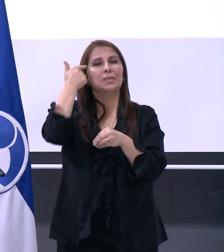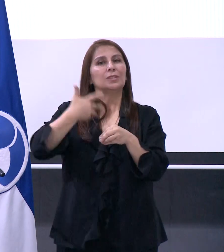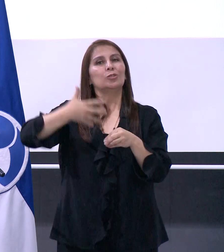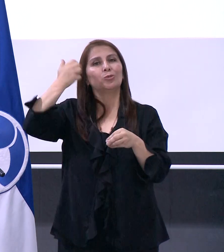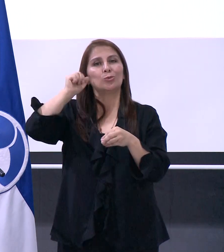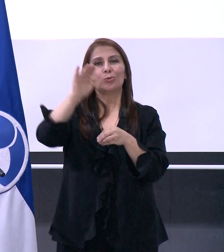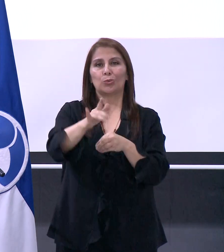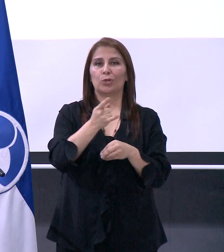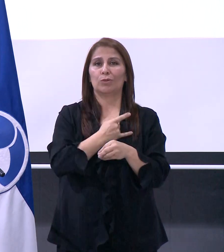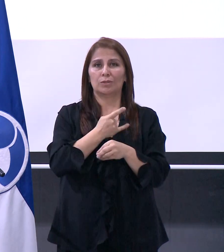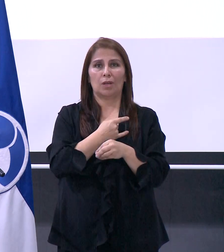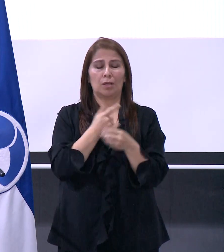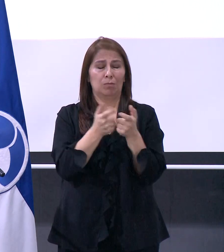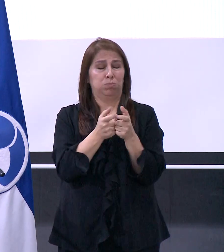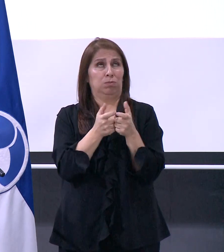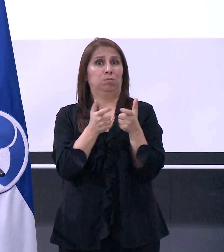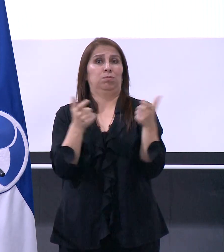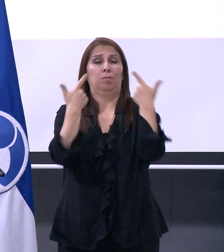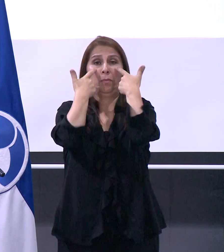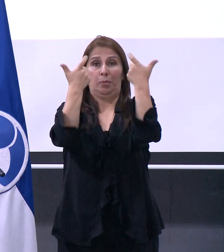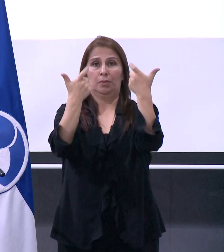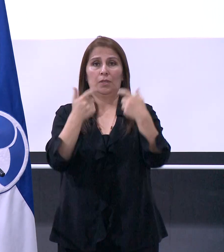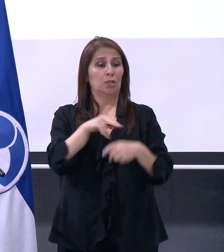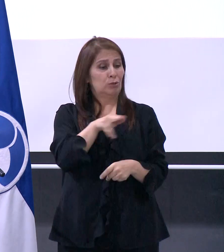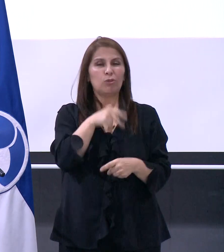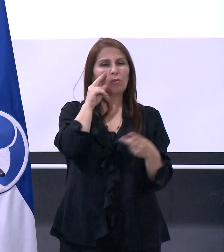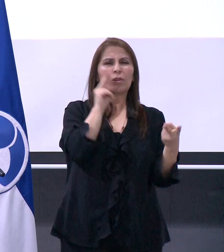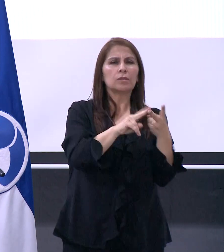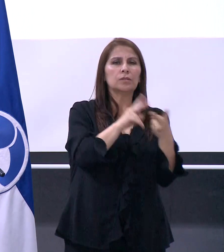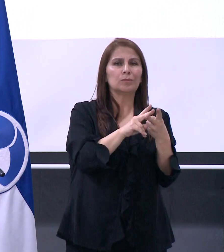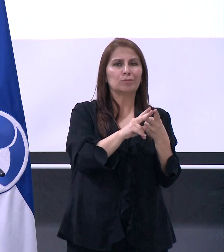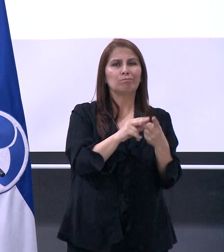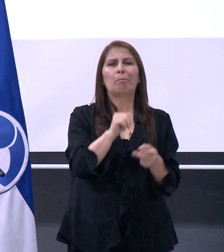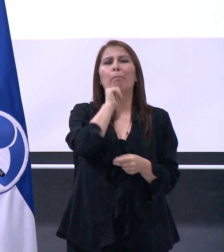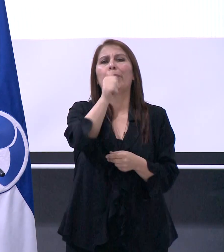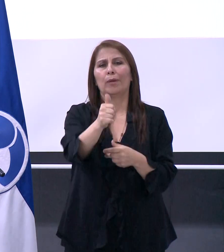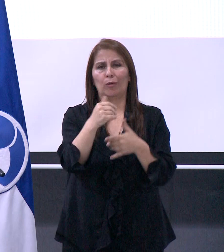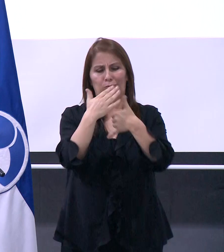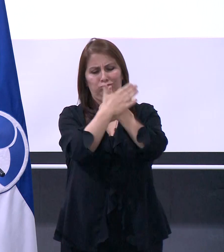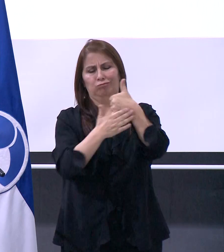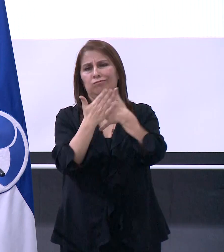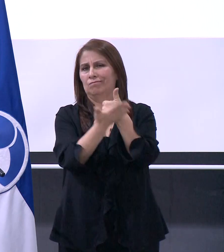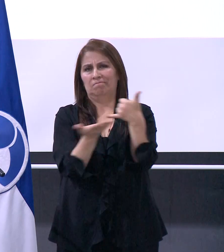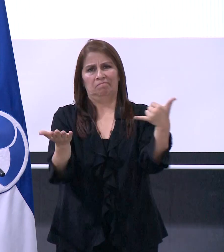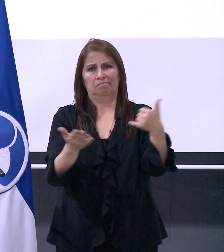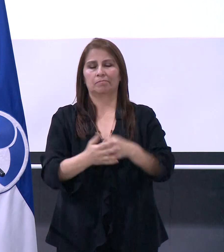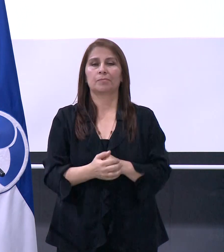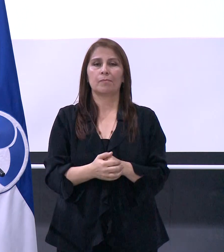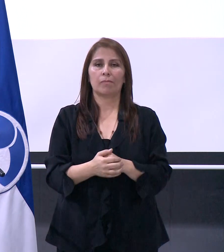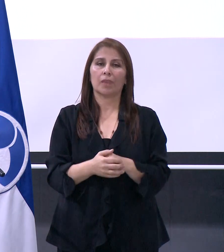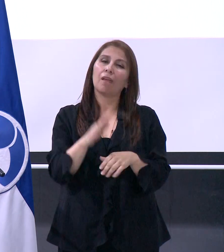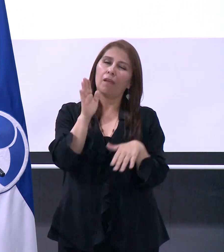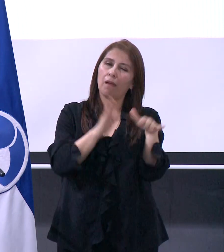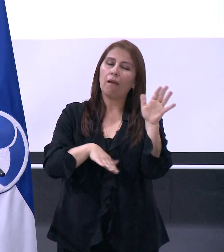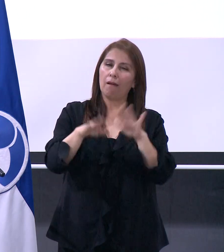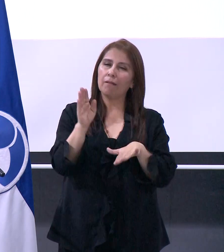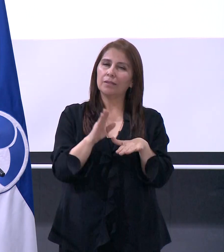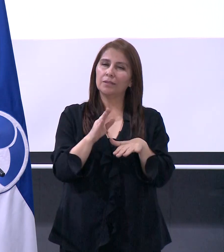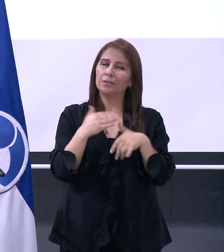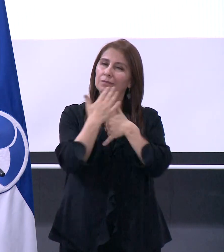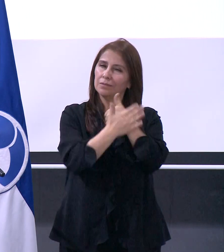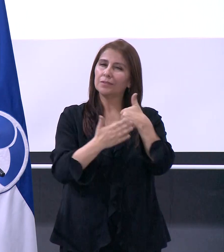muy rica y si no la conocemos nosotros - el país y entonces también a veces por eso el país